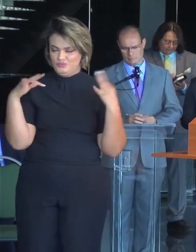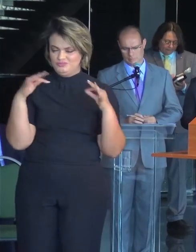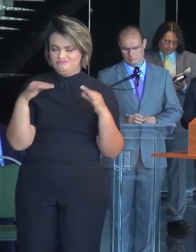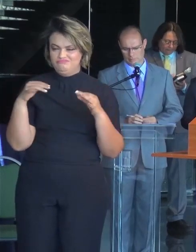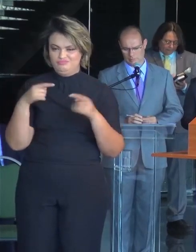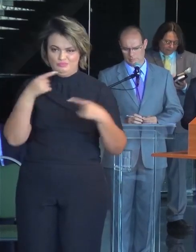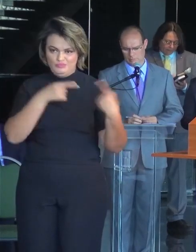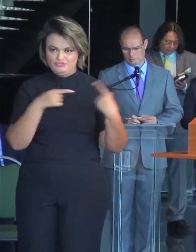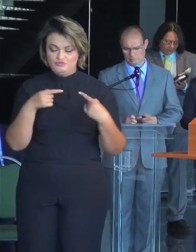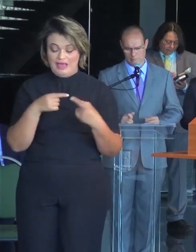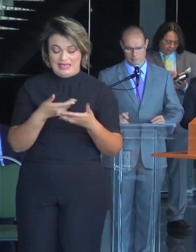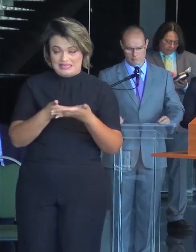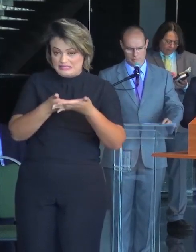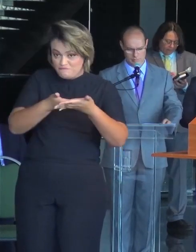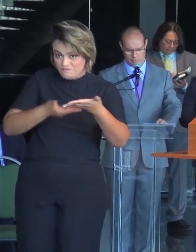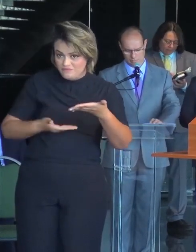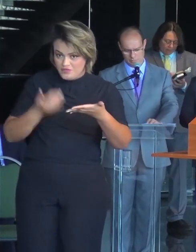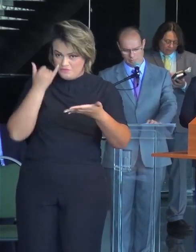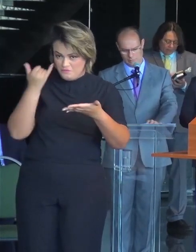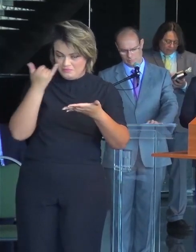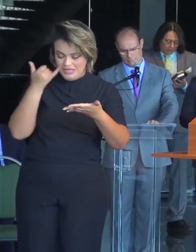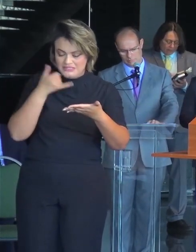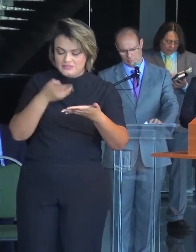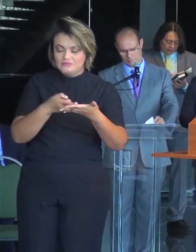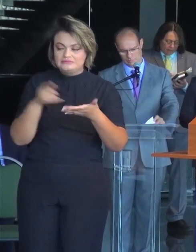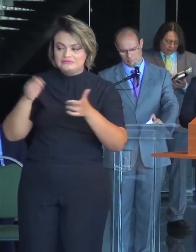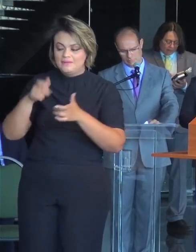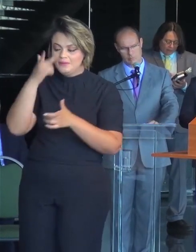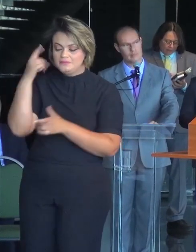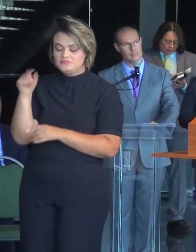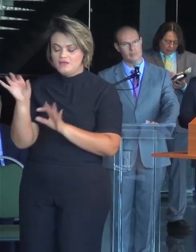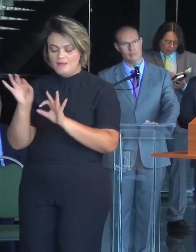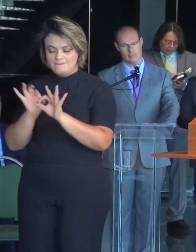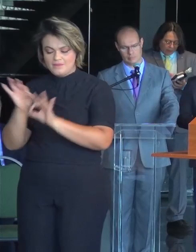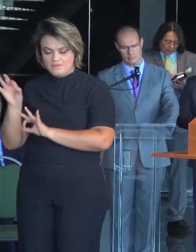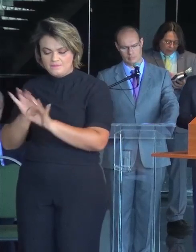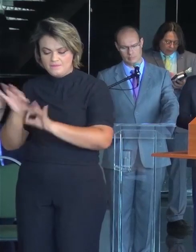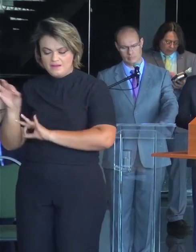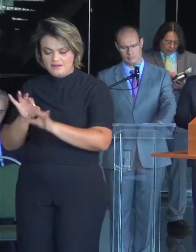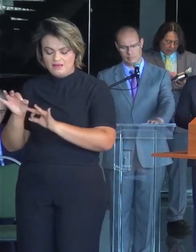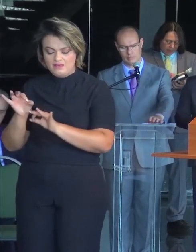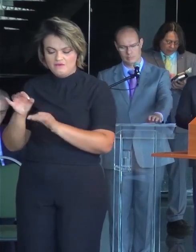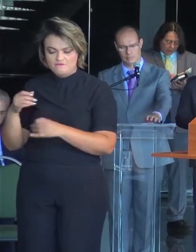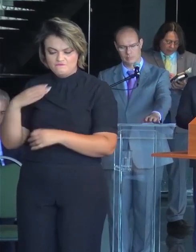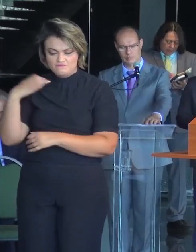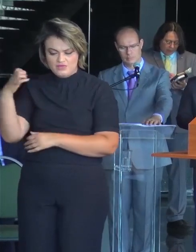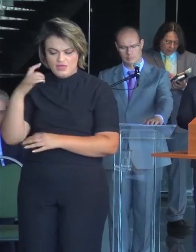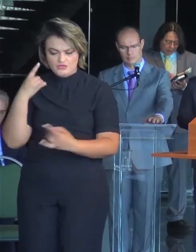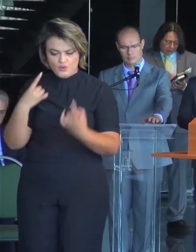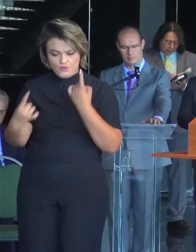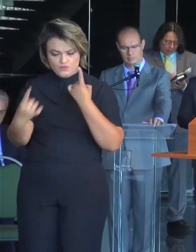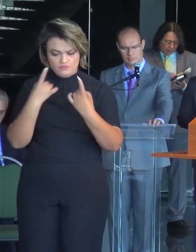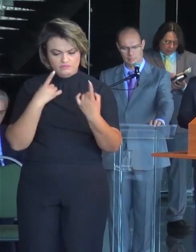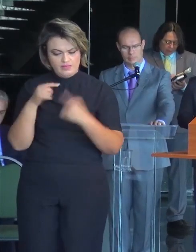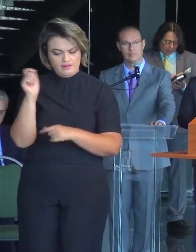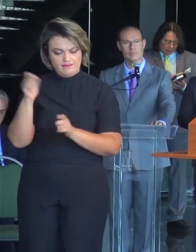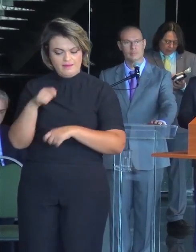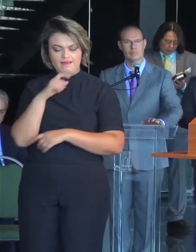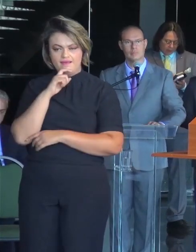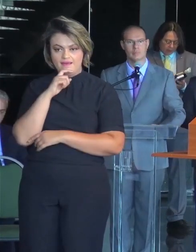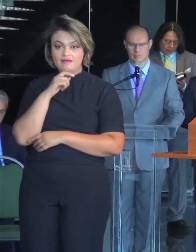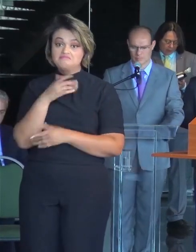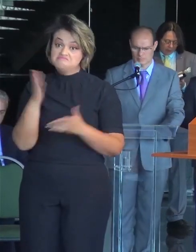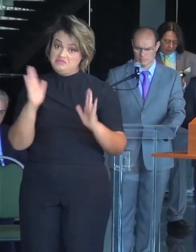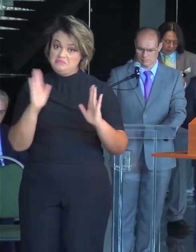boletim deve auxiliar os nossos turistas na preparação de viagens pelo modal rodoviário, uma grande tendência para o